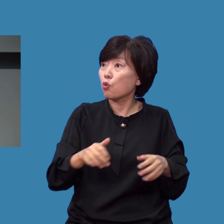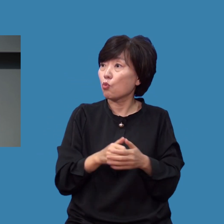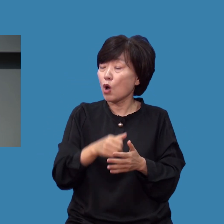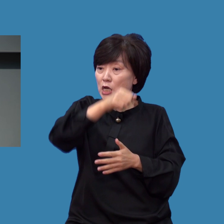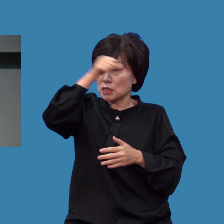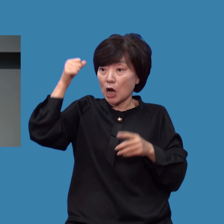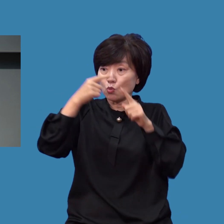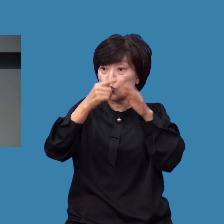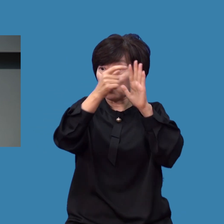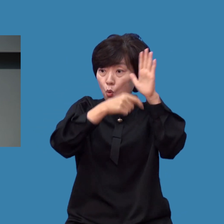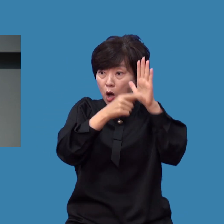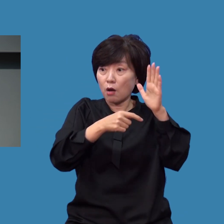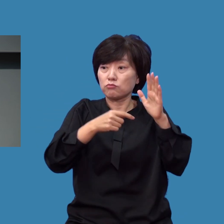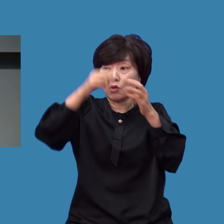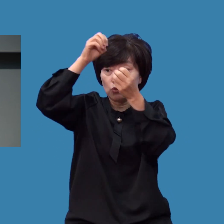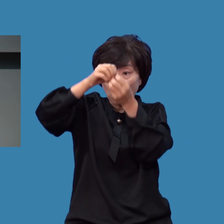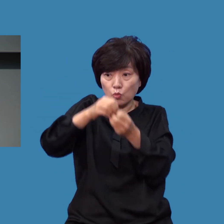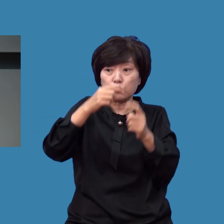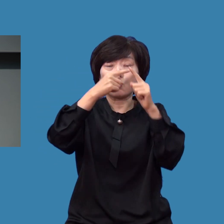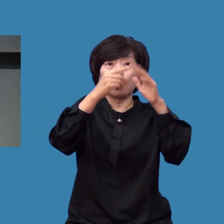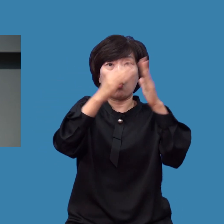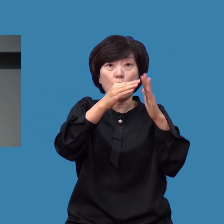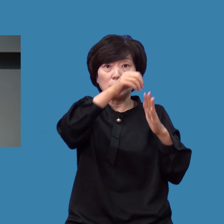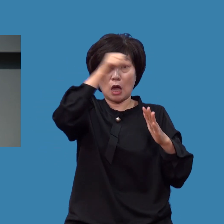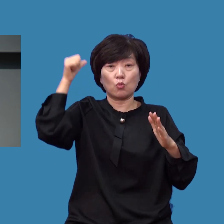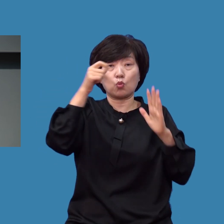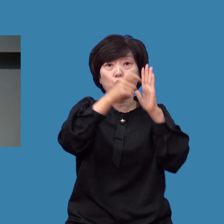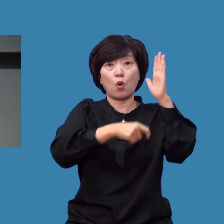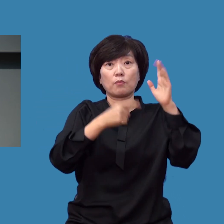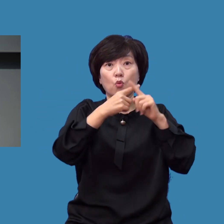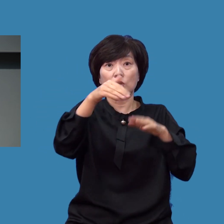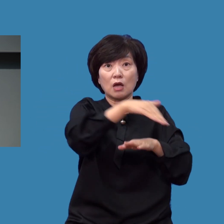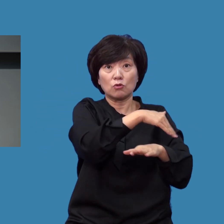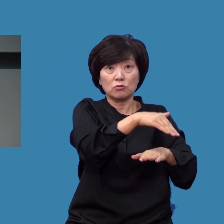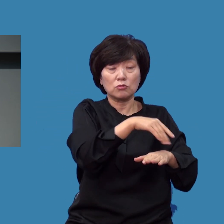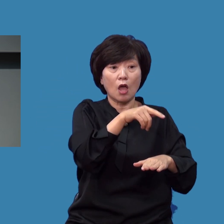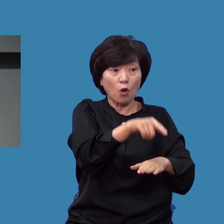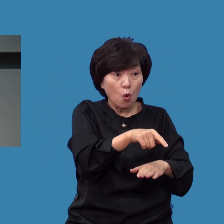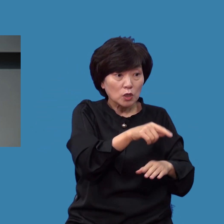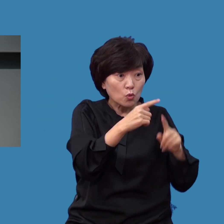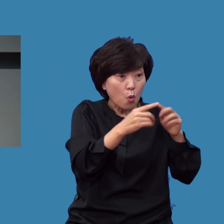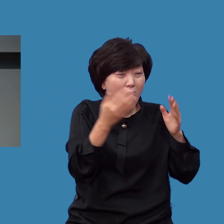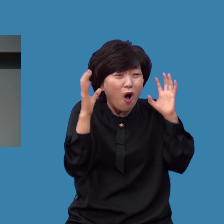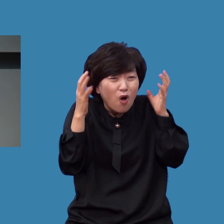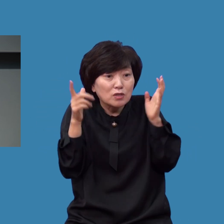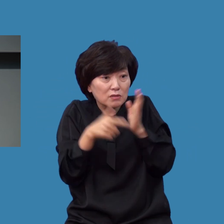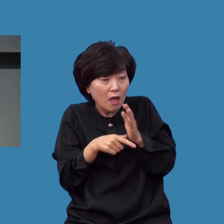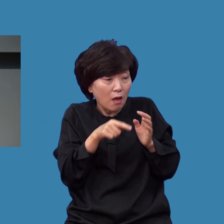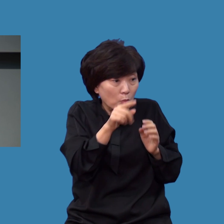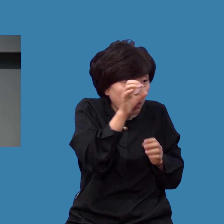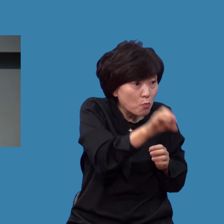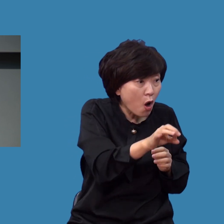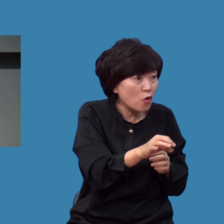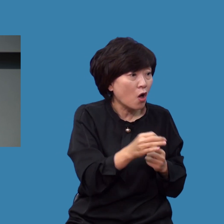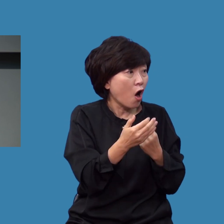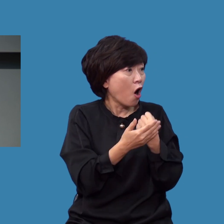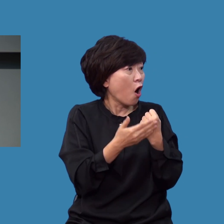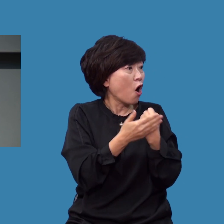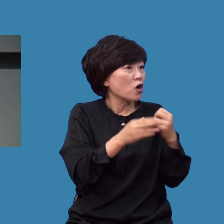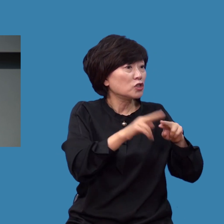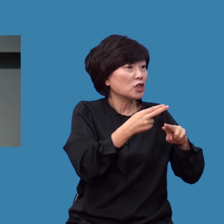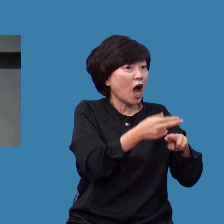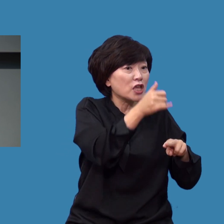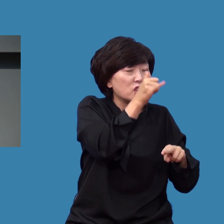다녔던 전통적인 교회에 속해 있던 사람이었는데, 그럼에도 불구하고 모든 교회들마다 신령한 권사님들이 다 계셨어요. 이